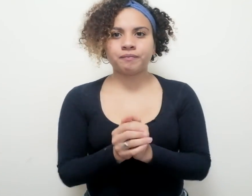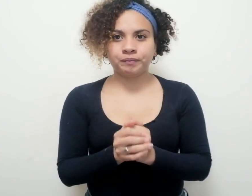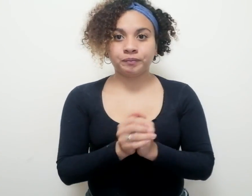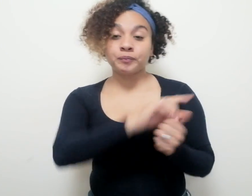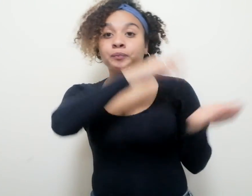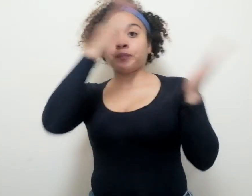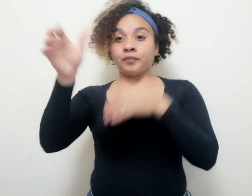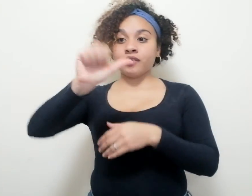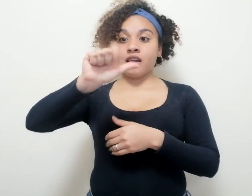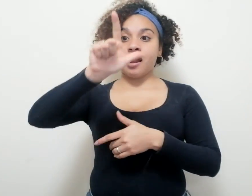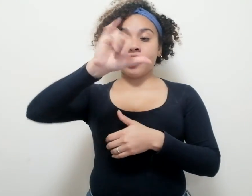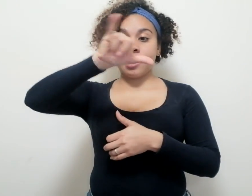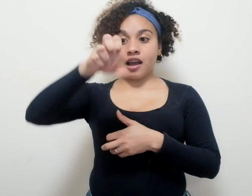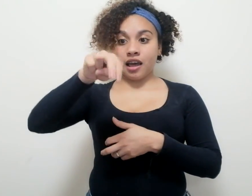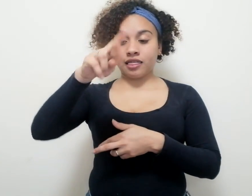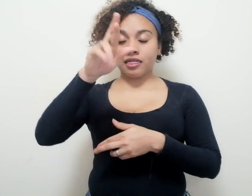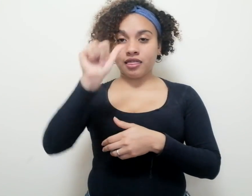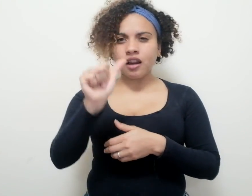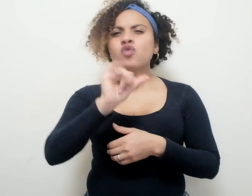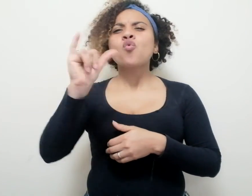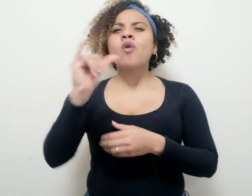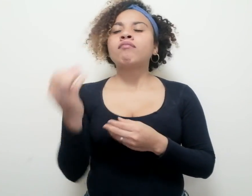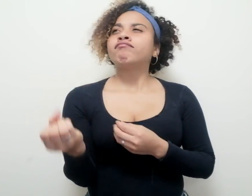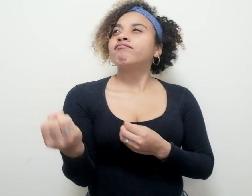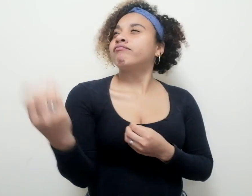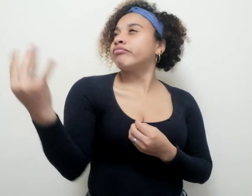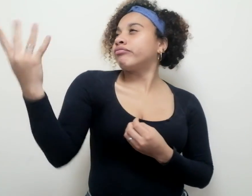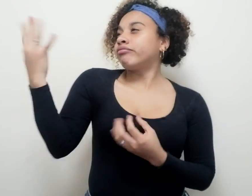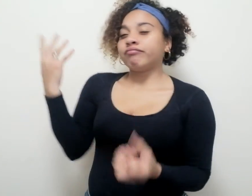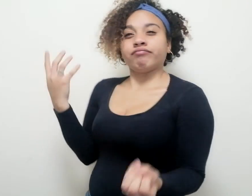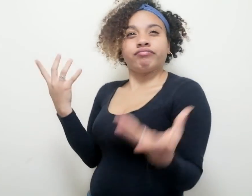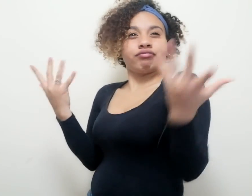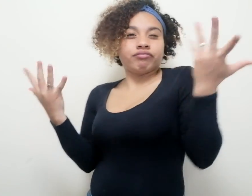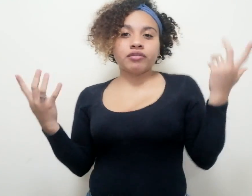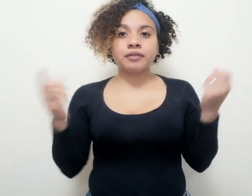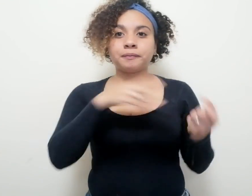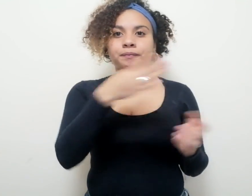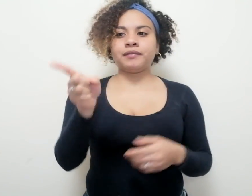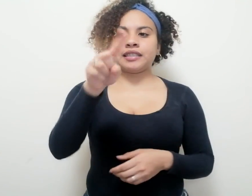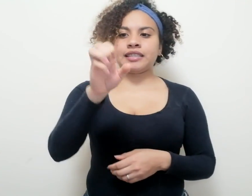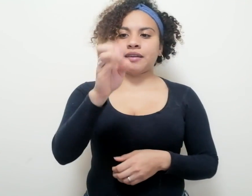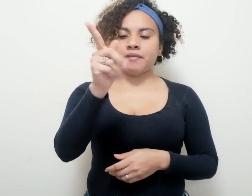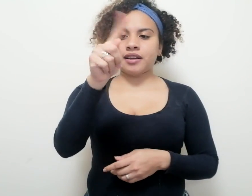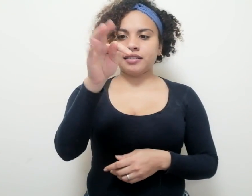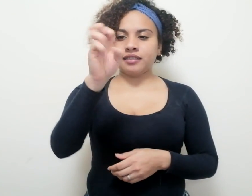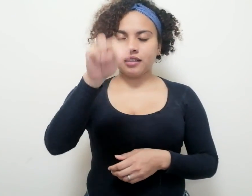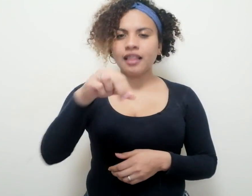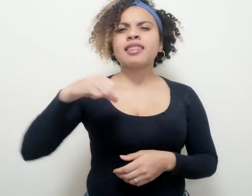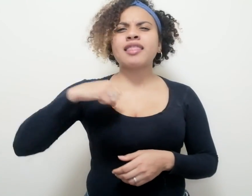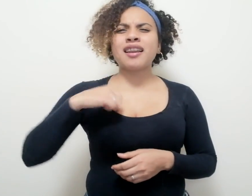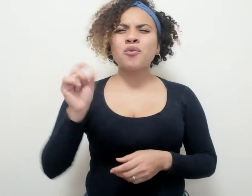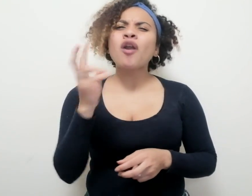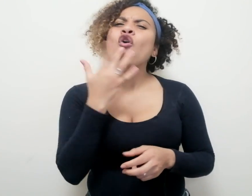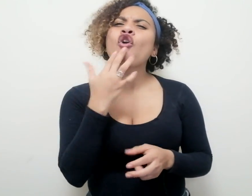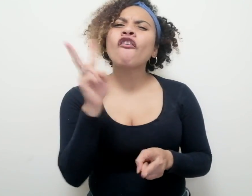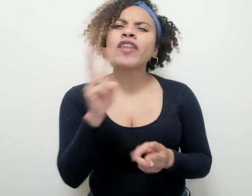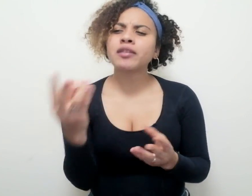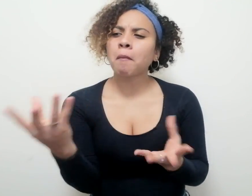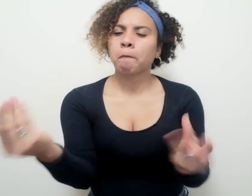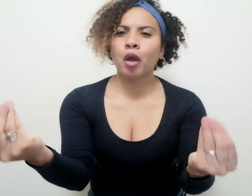Alejandra Costamagna son frondosos. Para Sebastián tiene un verdor fractal.